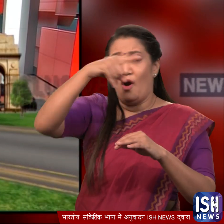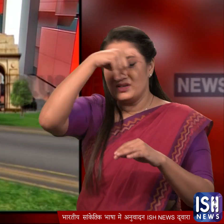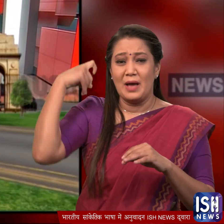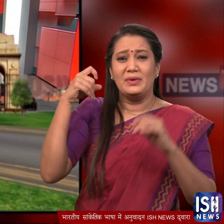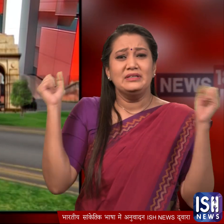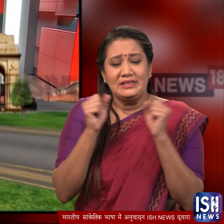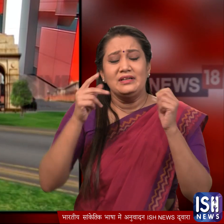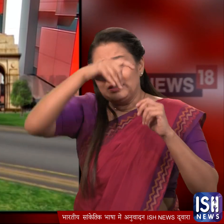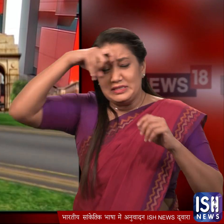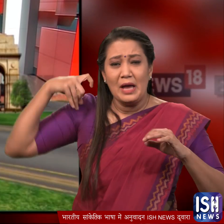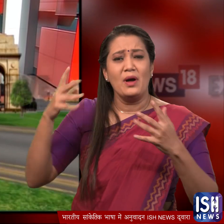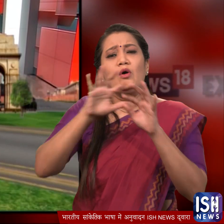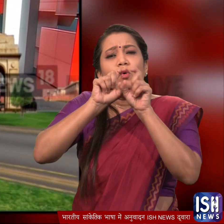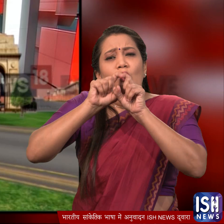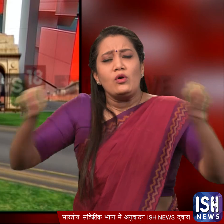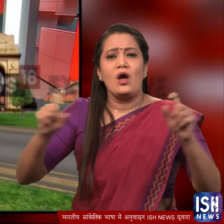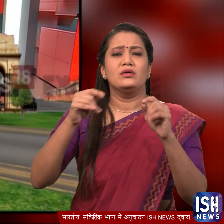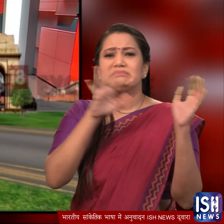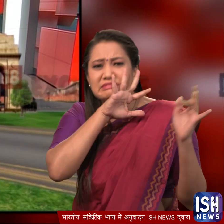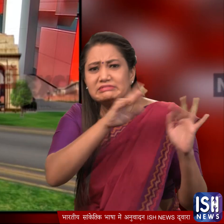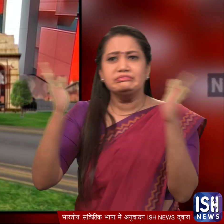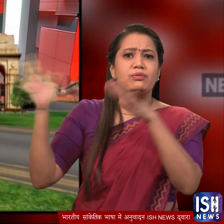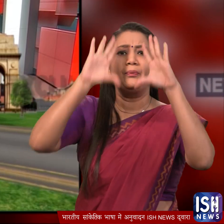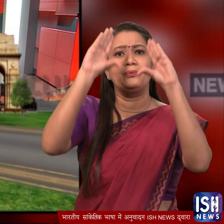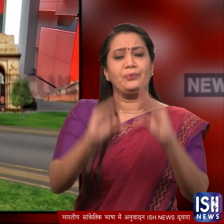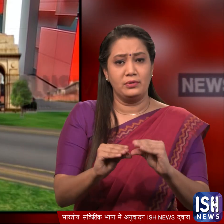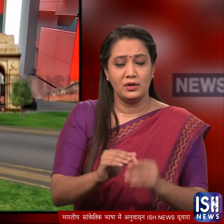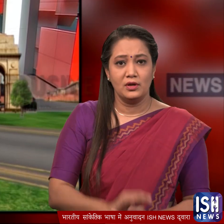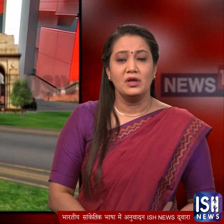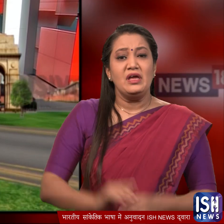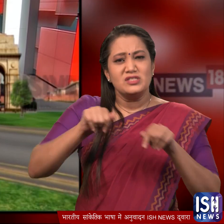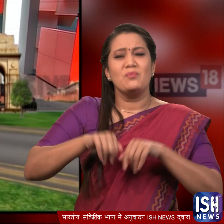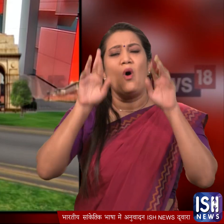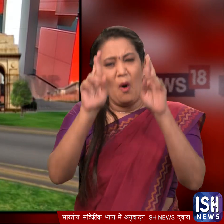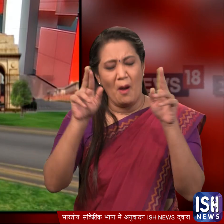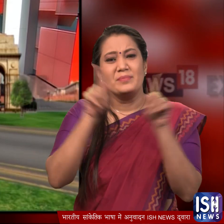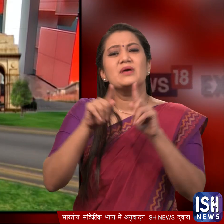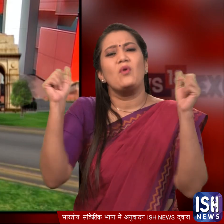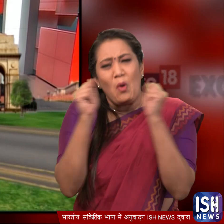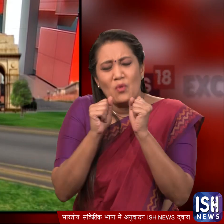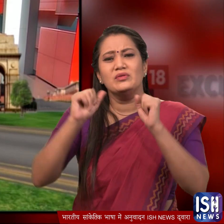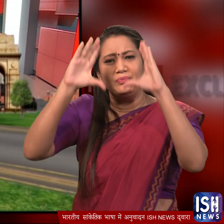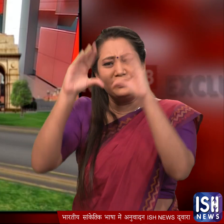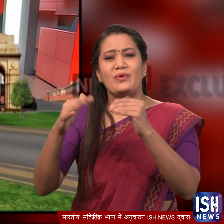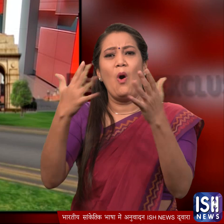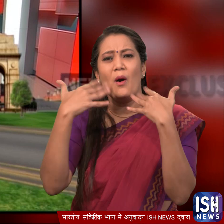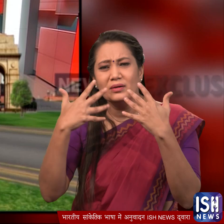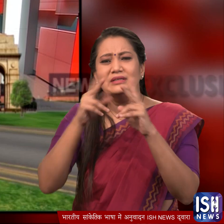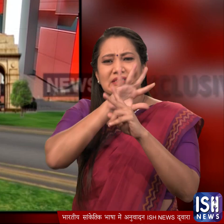की गर्मियां साफ रही थी और प्रदूषण का स्तर काफी कम था, इसलिए उम्मीद की जा रही थी कि इस बार सर्दियों में भी